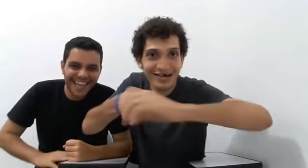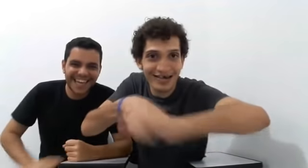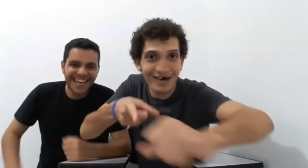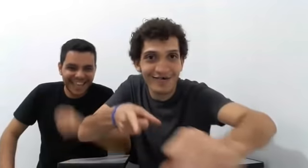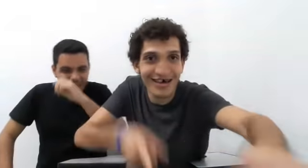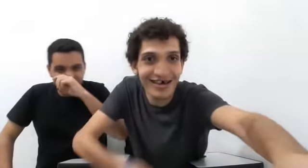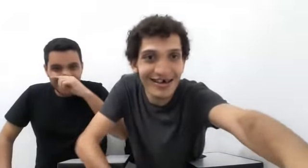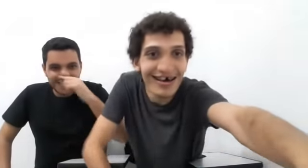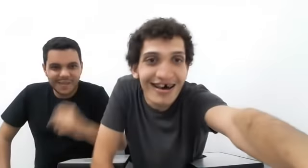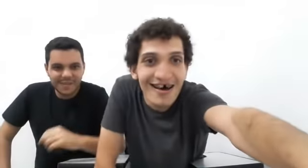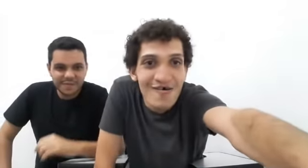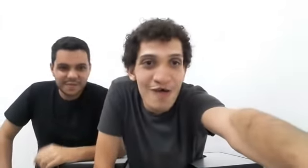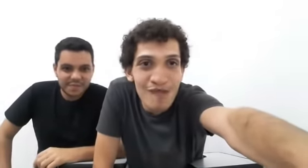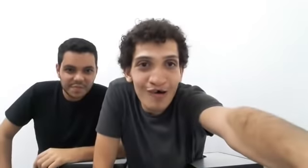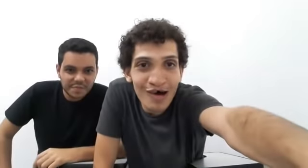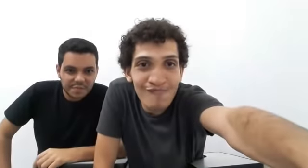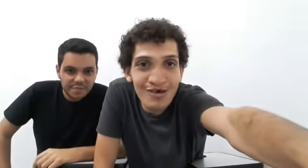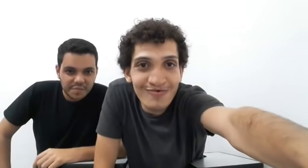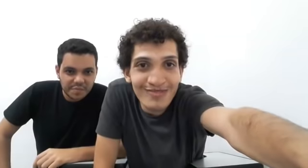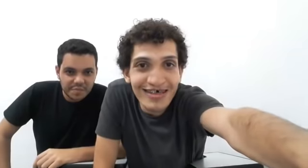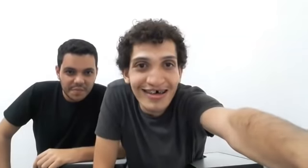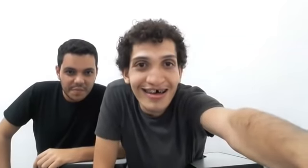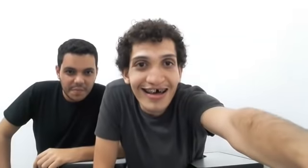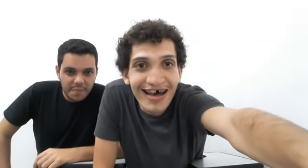saco. Vamos para a próxima pergunta.